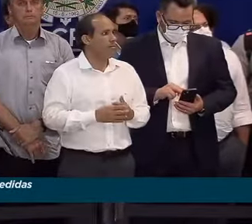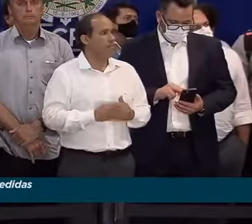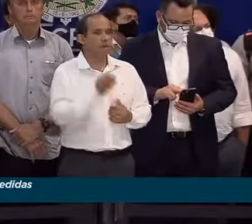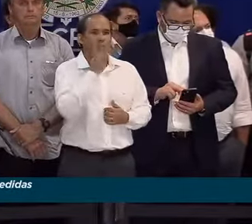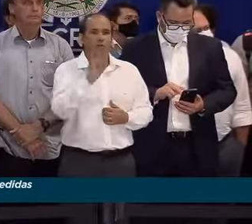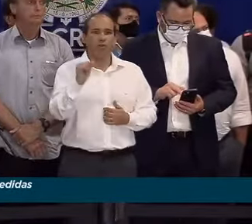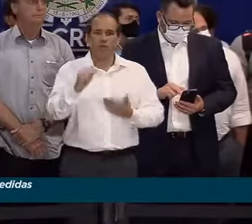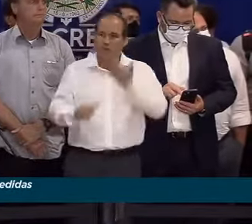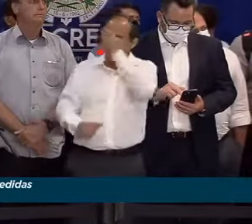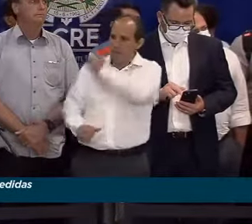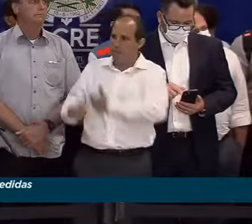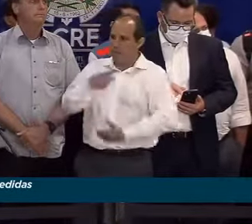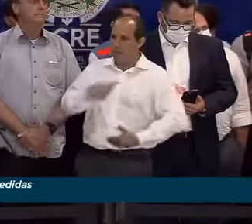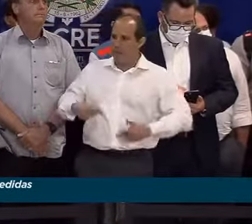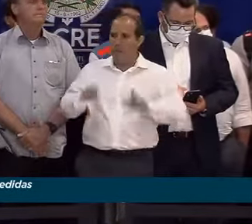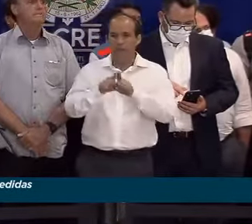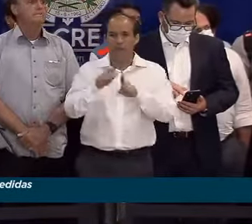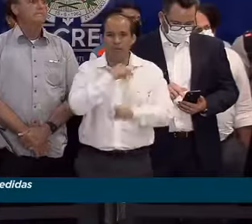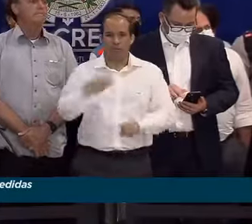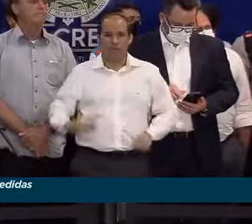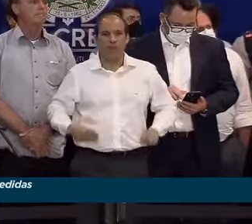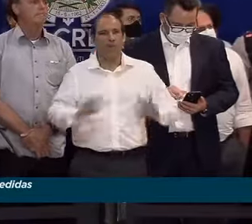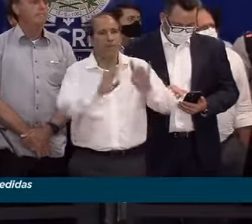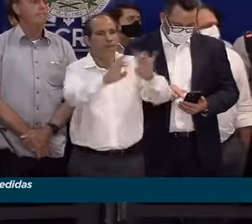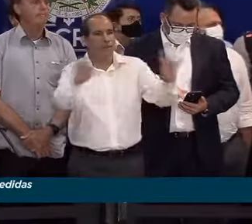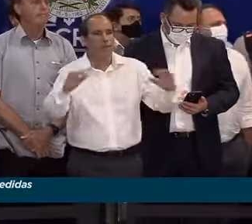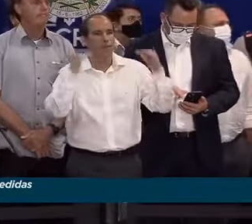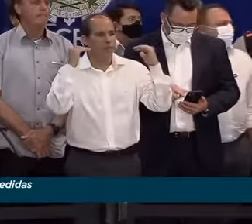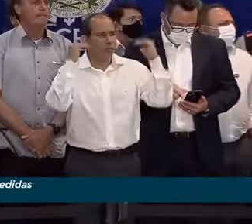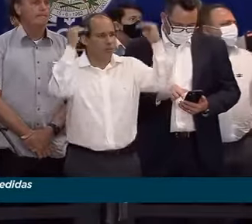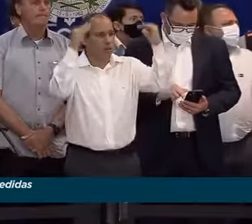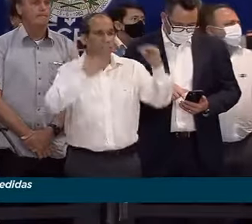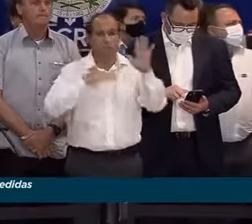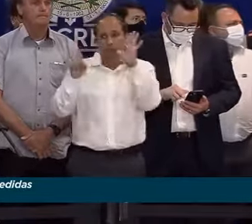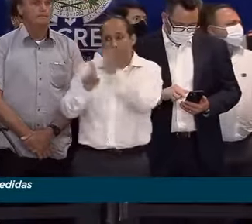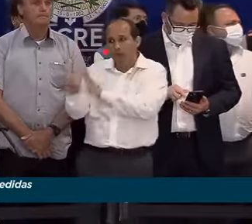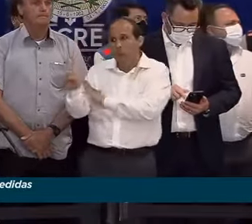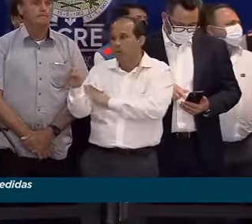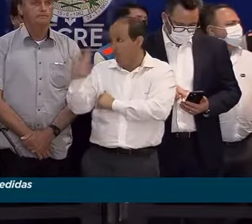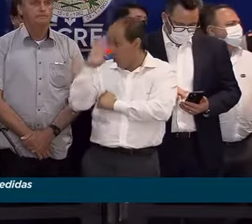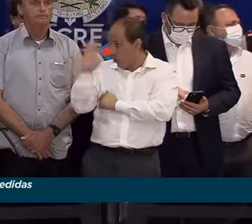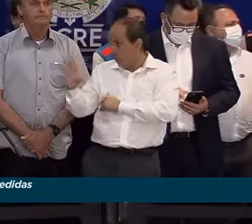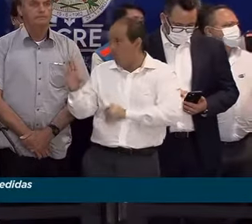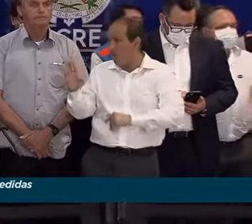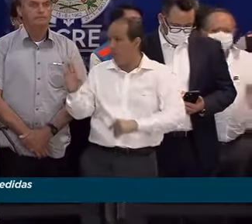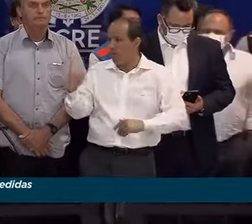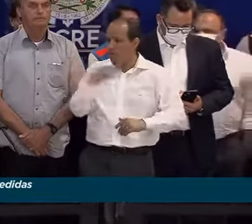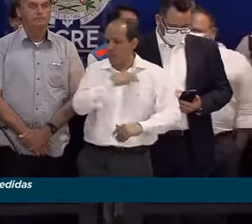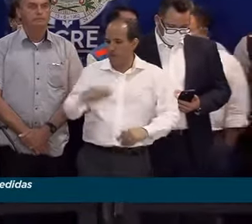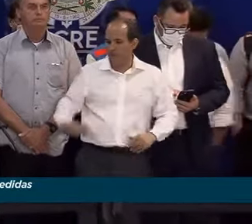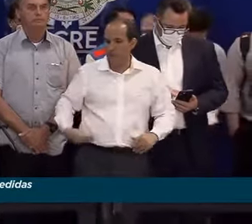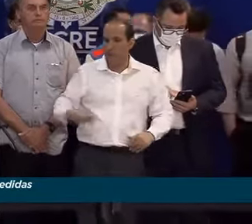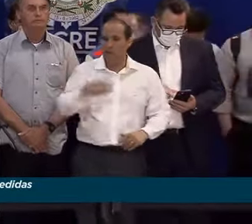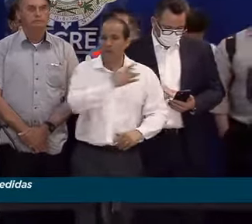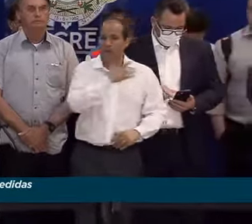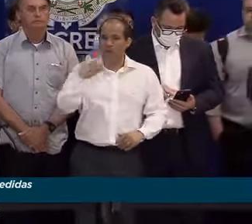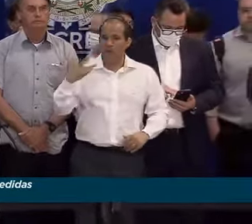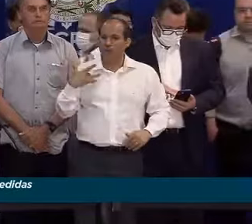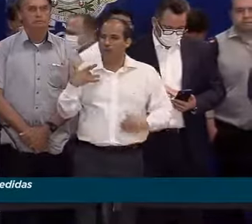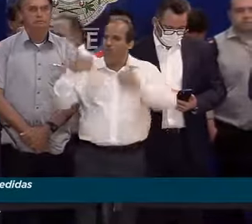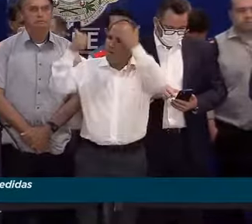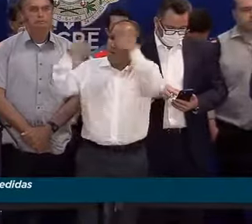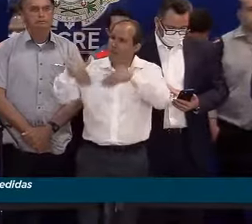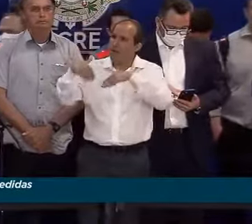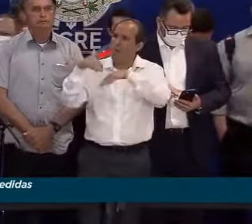Bom dia, presidente, ministros, bom dia, autoridades. Minha pergunta é para o ministro Pazuello, só para falar um pouco mais sobre